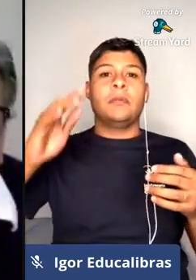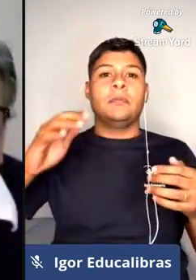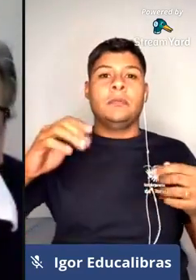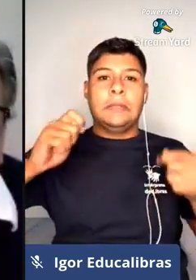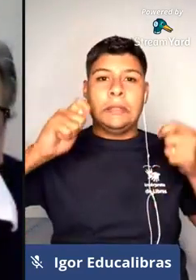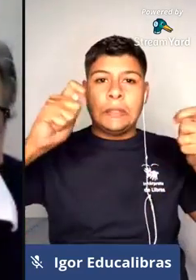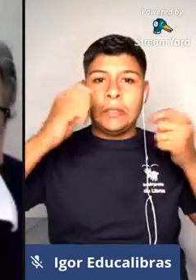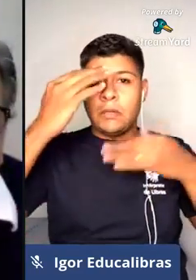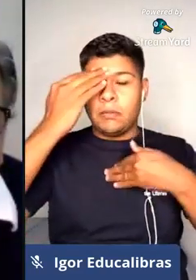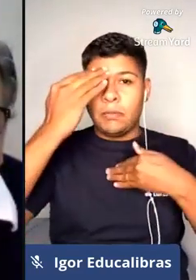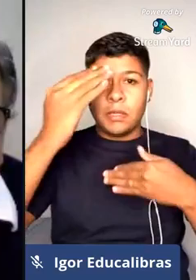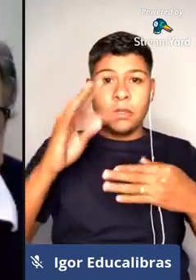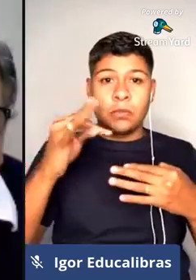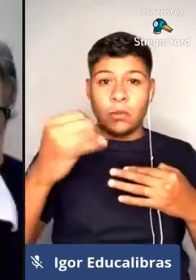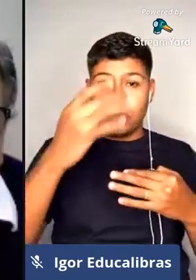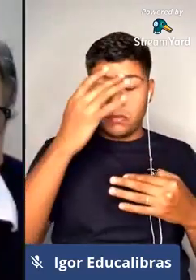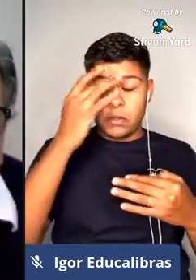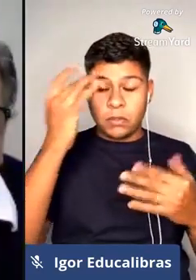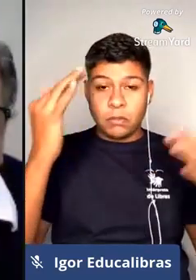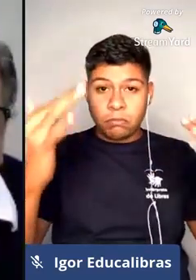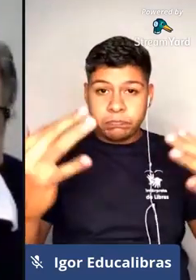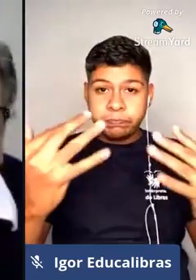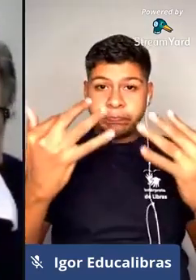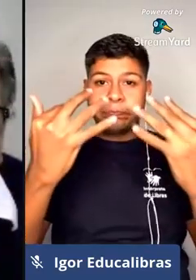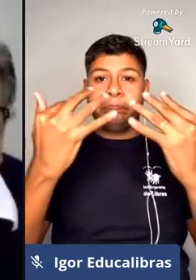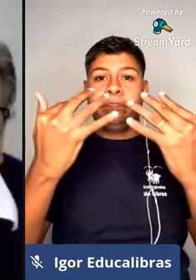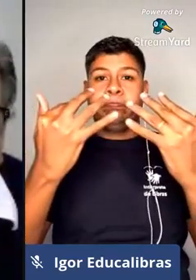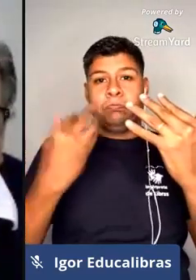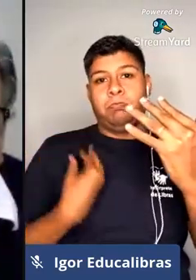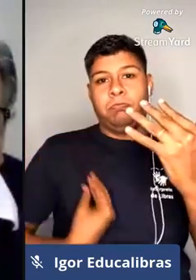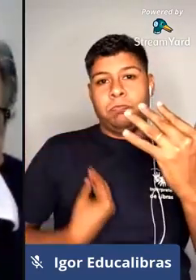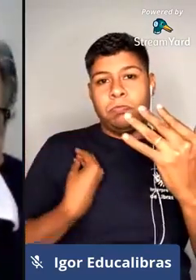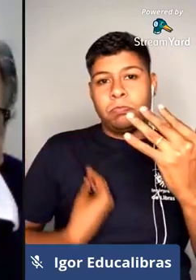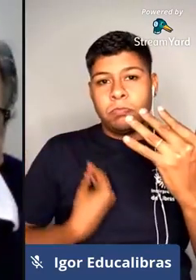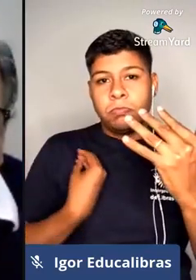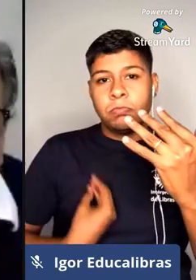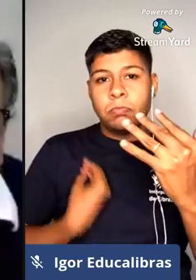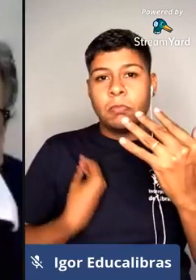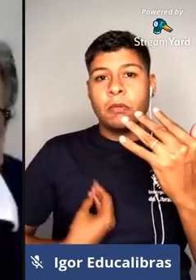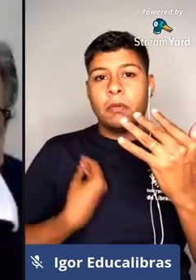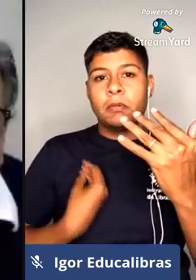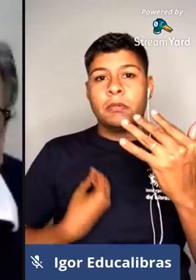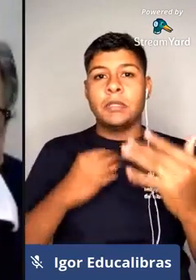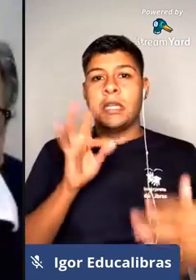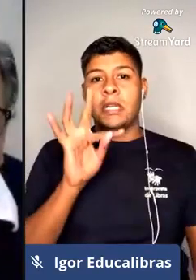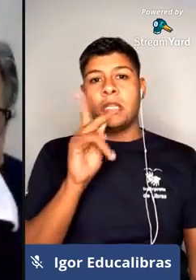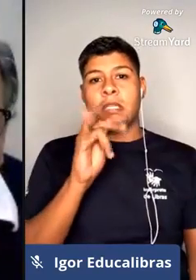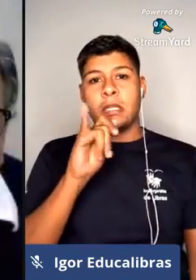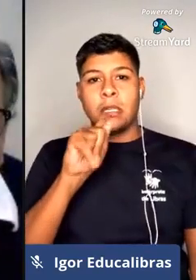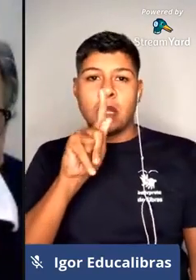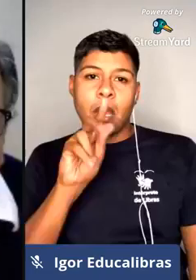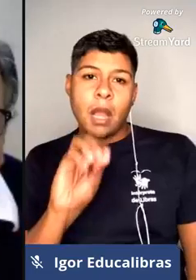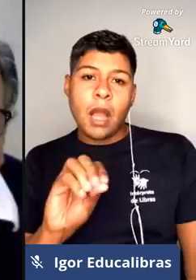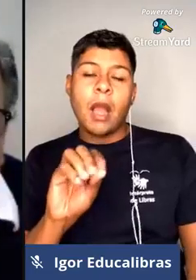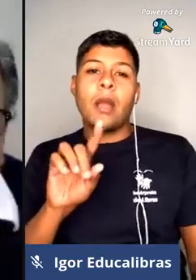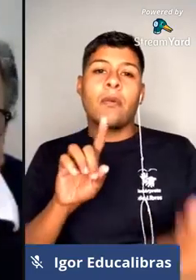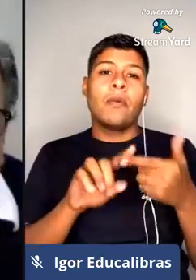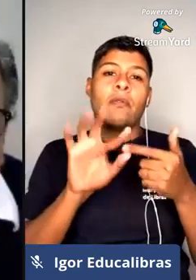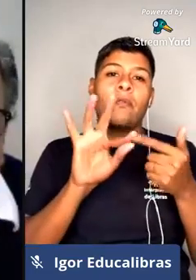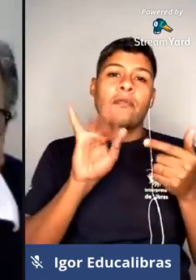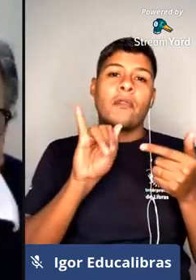uma vez, obrigado para todo mundo que está nos escutando aqui, ouvindo e vendo. O Tiago Kenja, a Fabiana